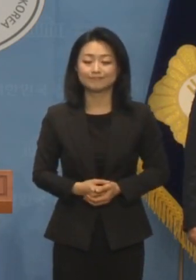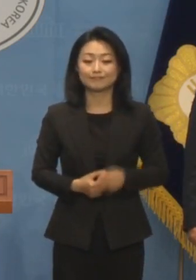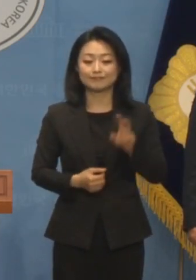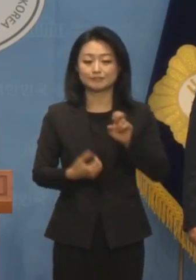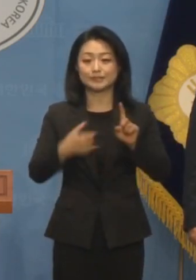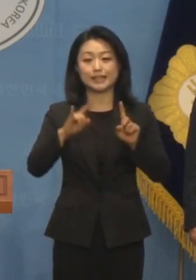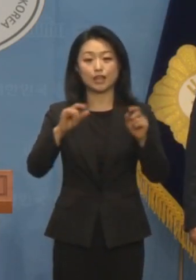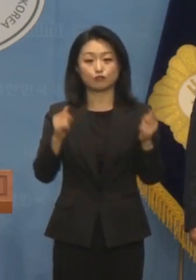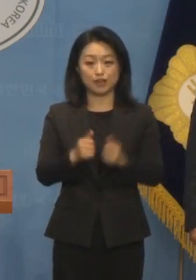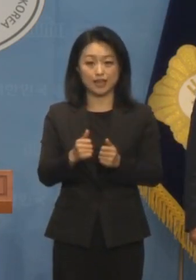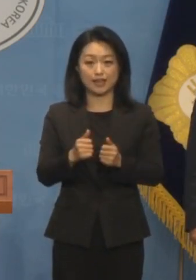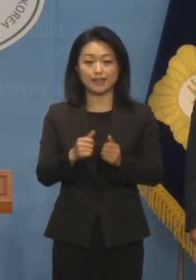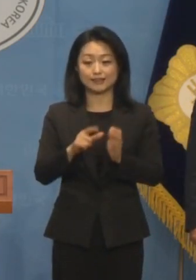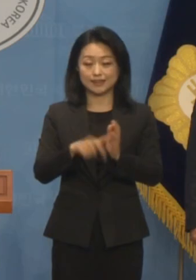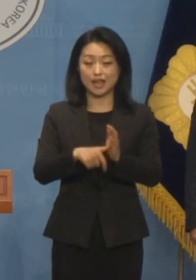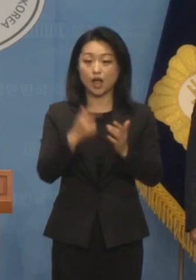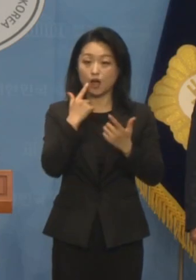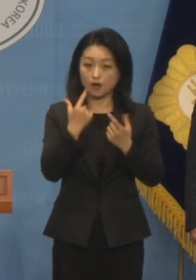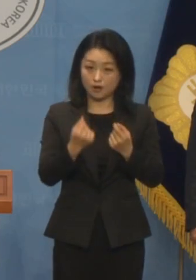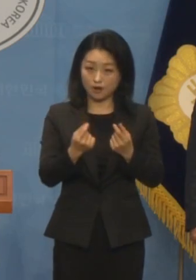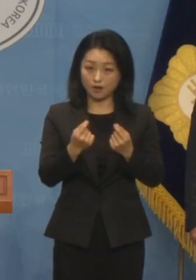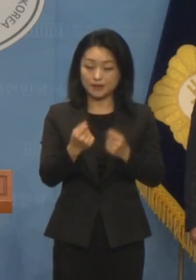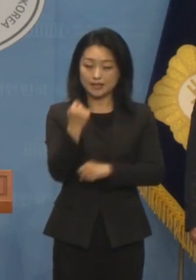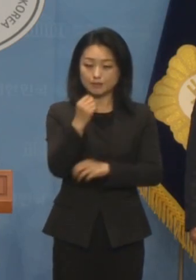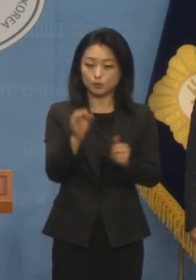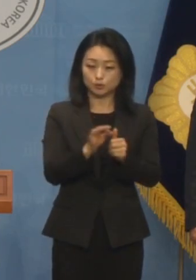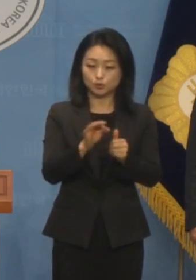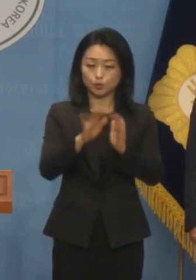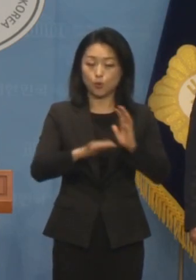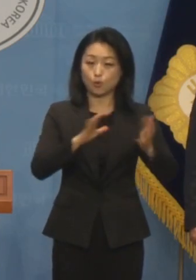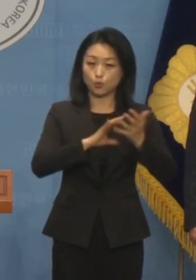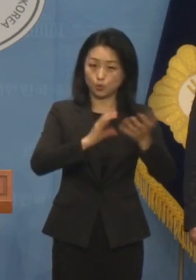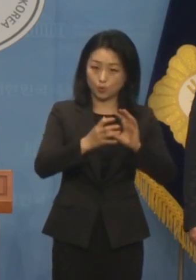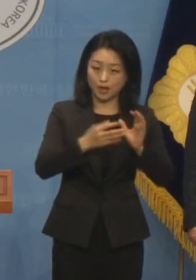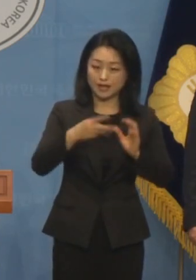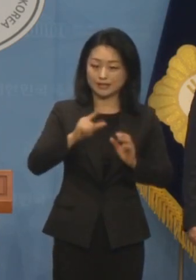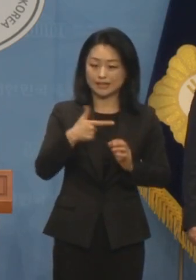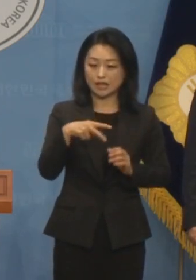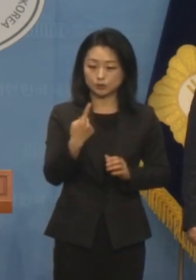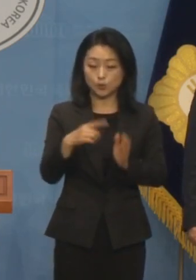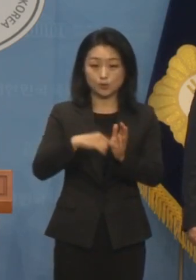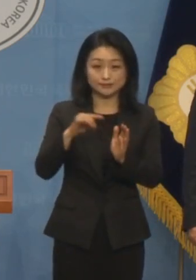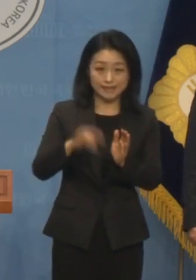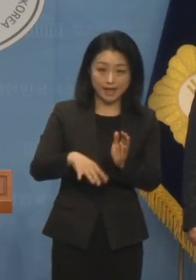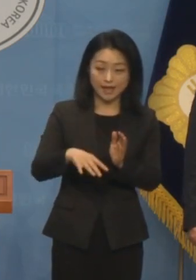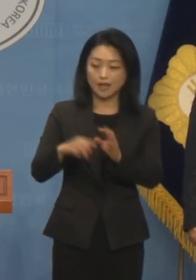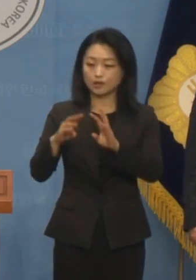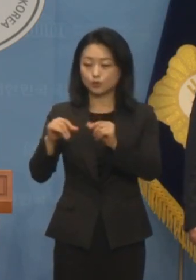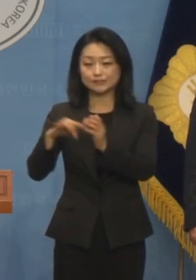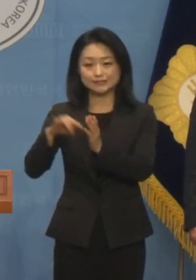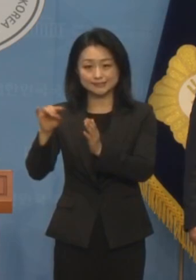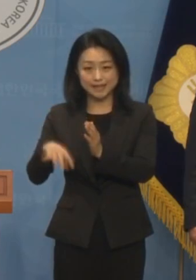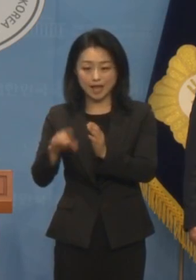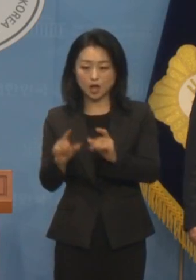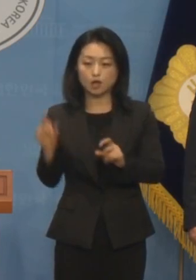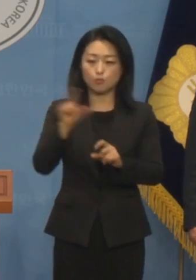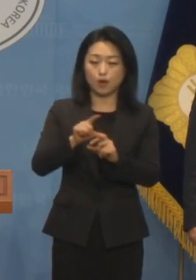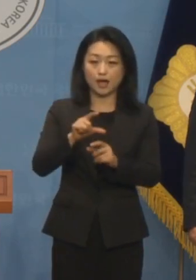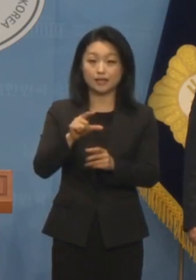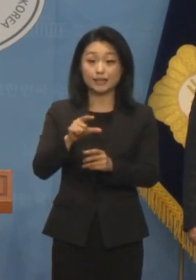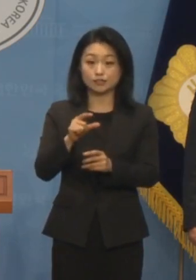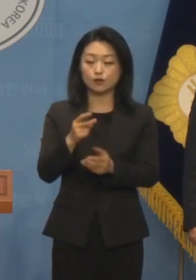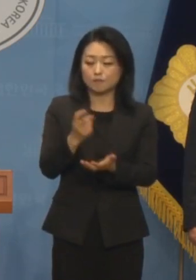21대 국회에 이어서 기본소득 공론화법과 기본소득 탄소세법, 그리고 기본소득 토지세법을 보완 입법